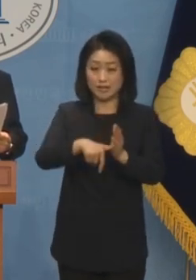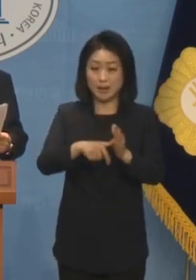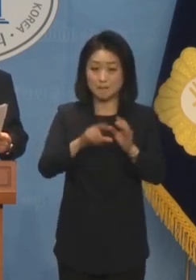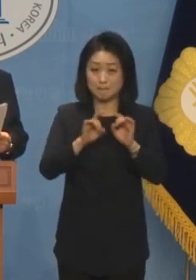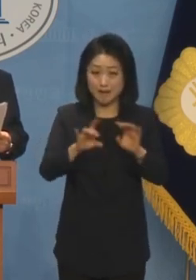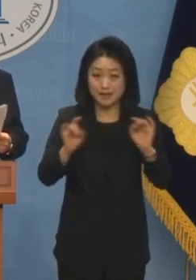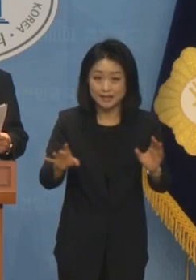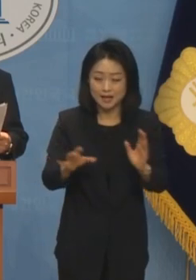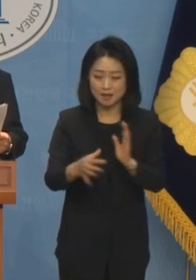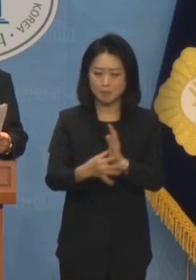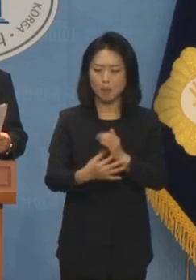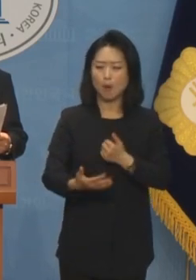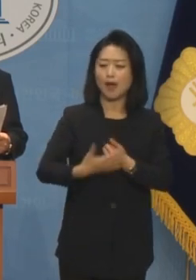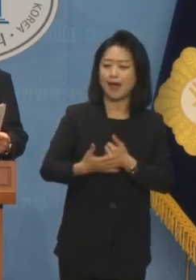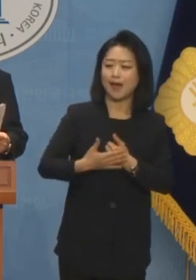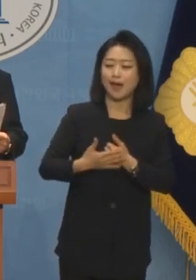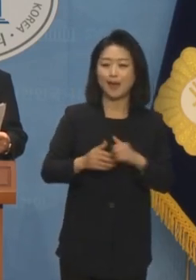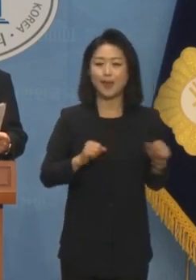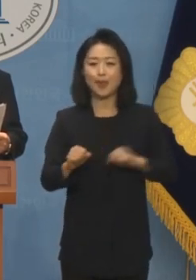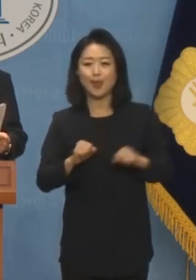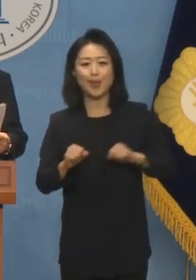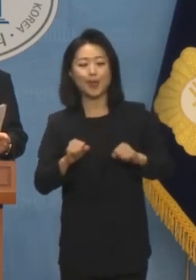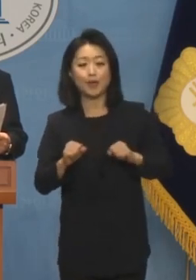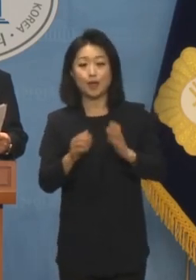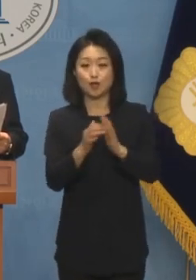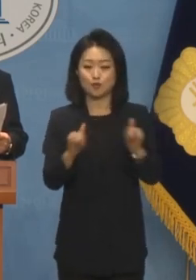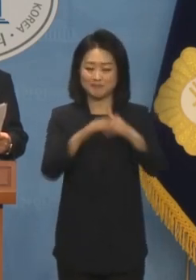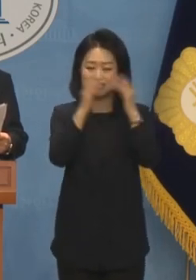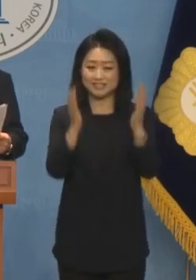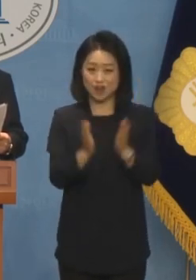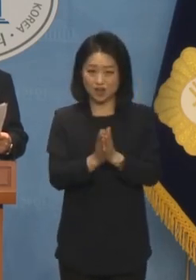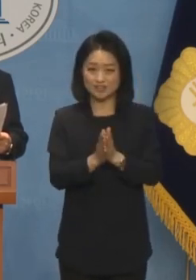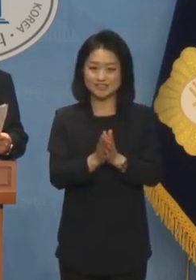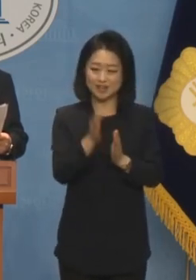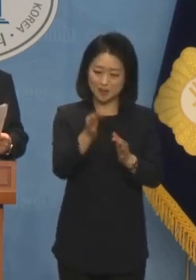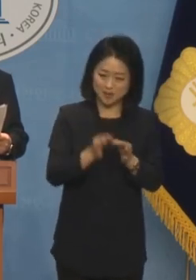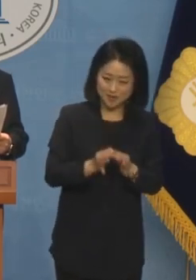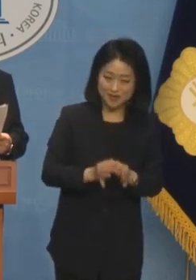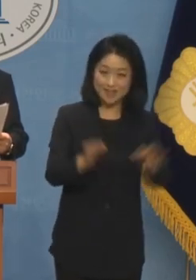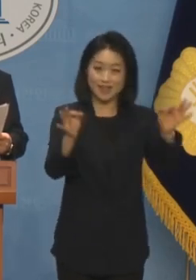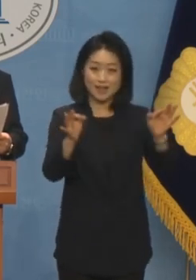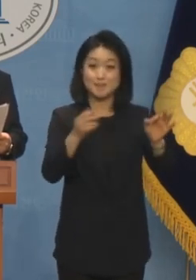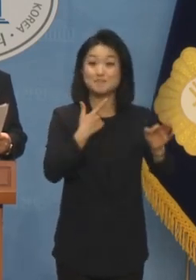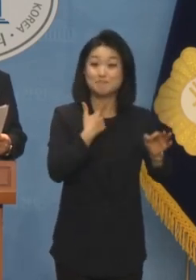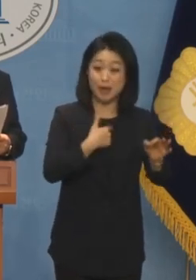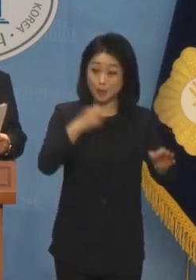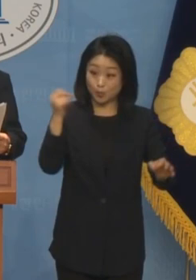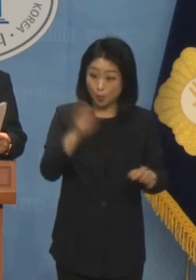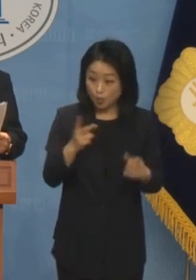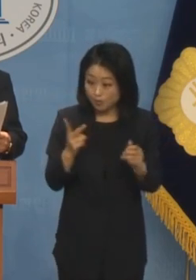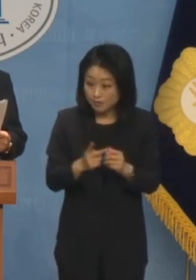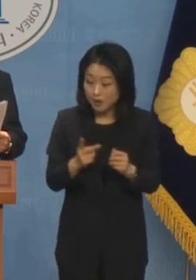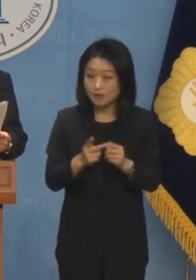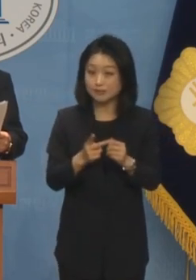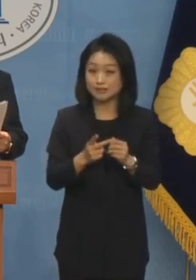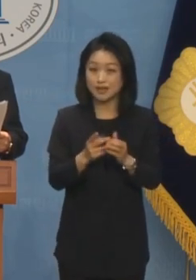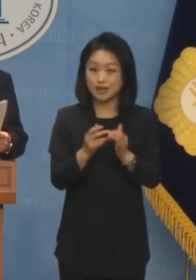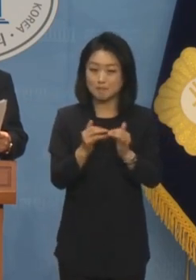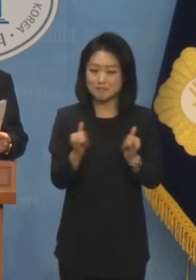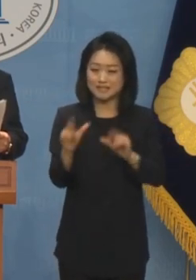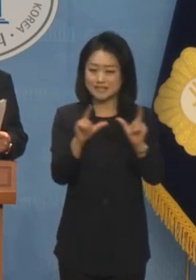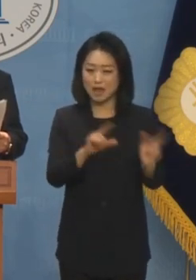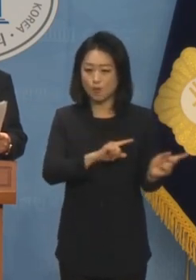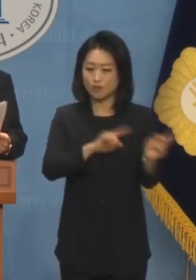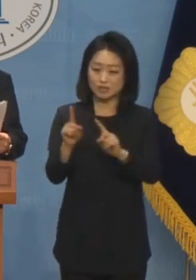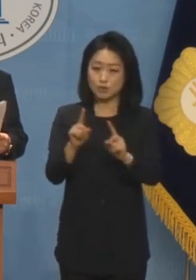행위로 재미를 본 전 국민 재난지원금 시즌 2를 밀어붙이는 이재명